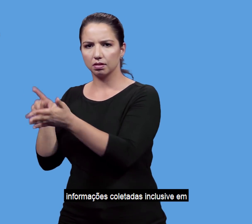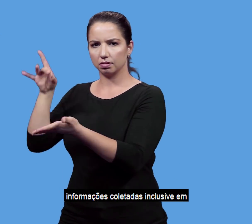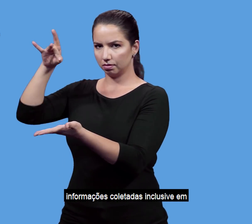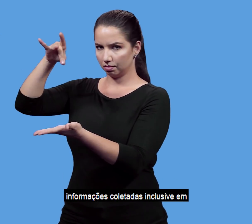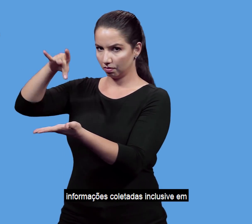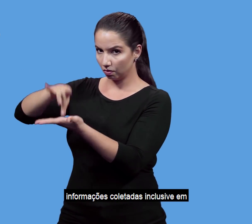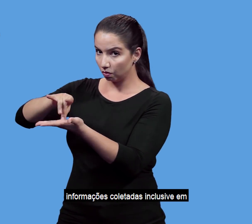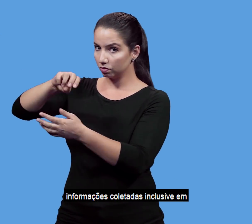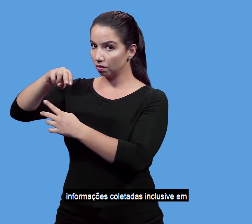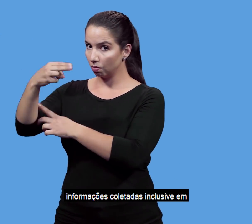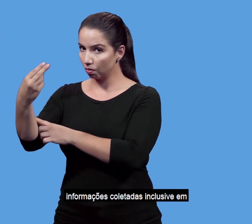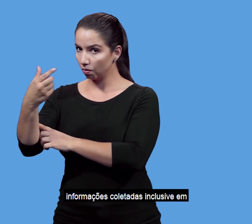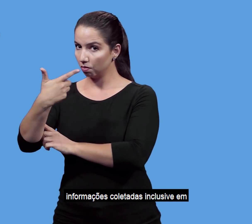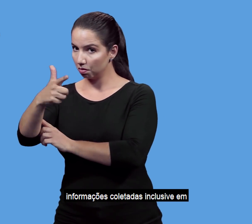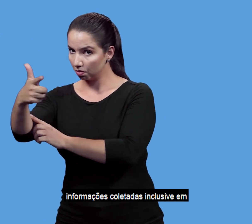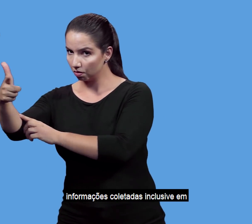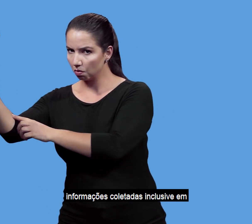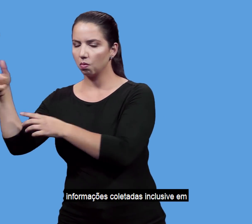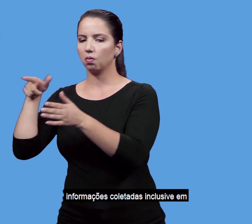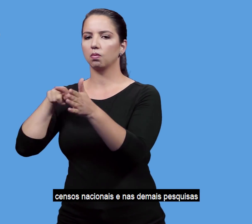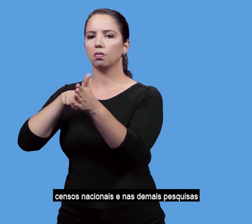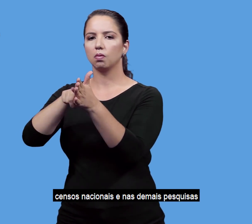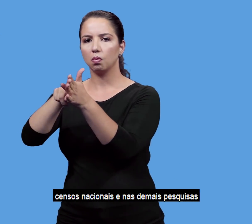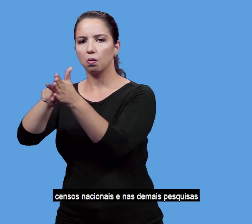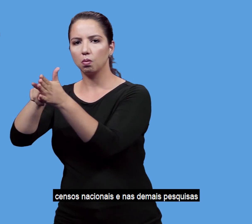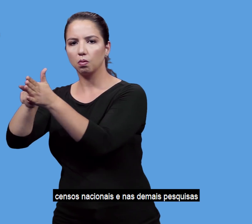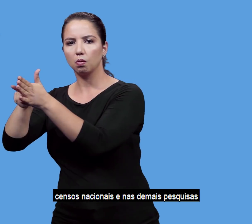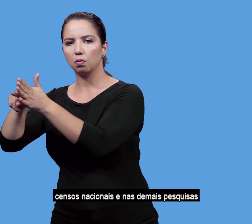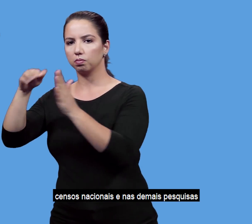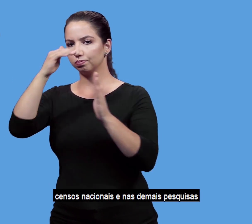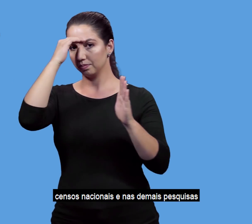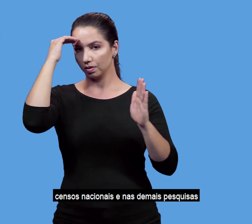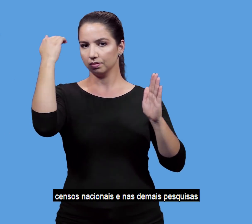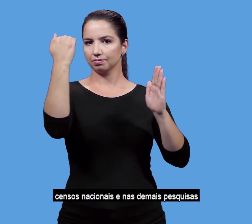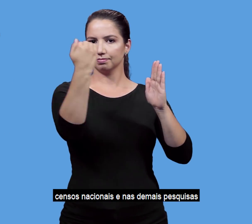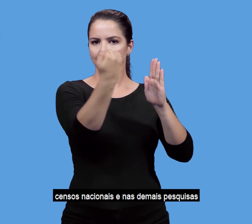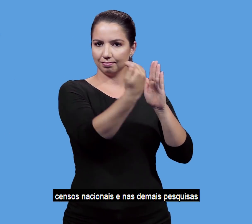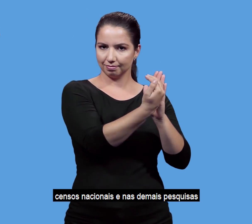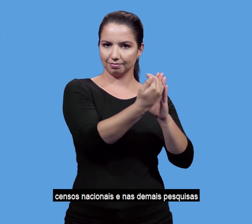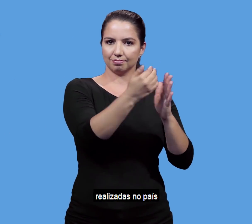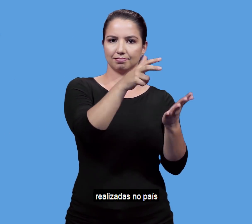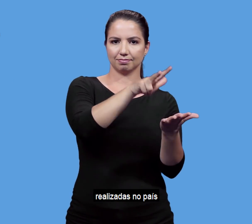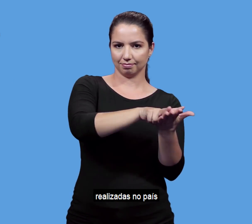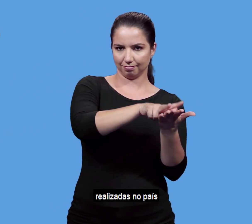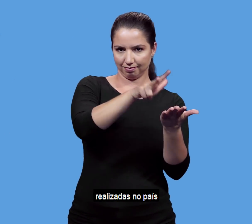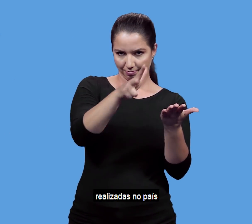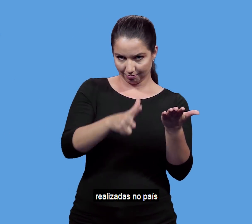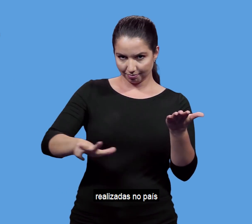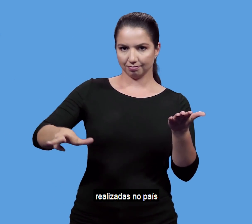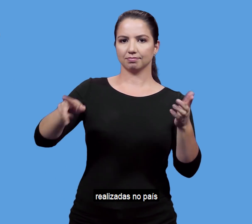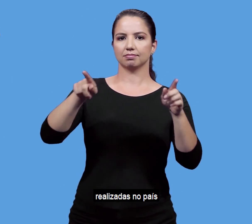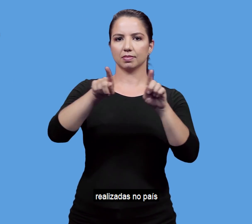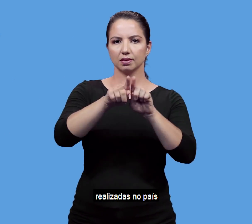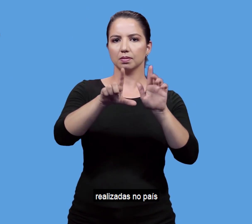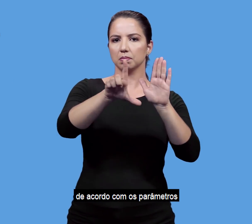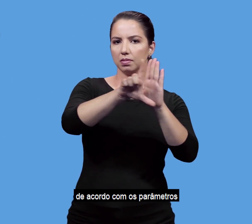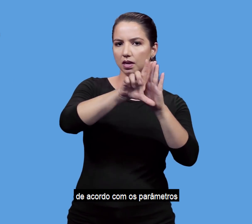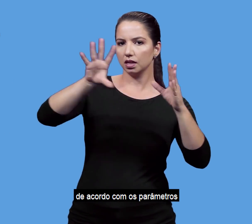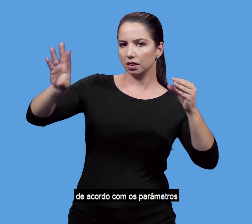coletadas inclusive em censos nacionais e nas demais pesquisas realizadas no país de acordo